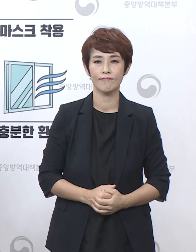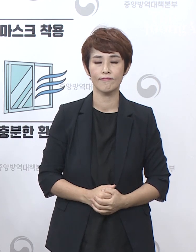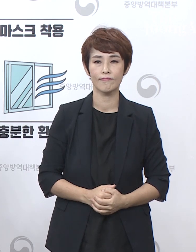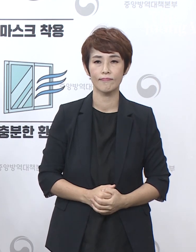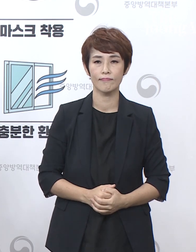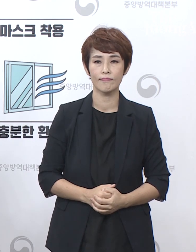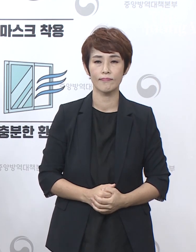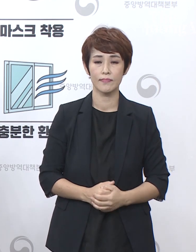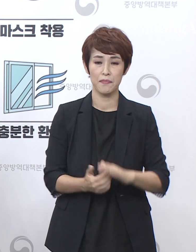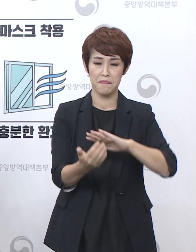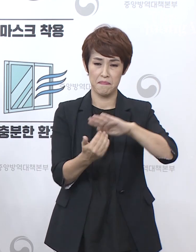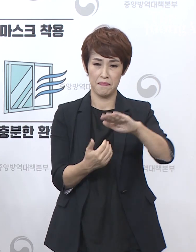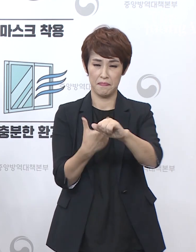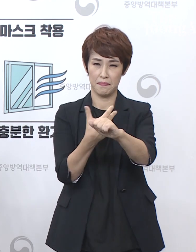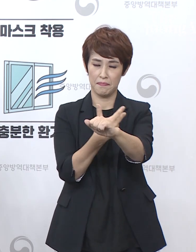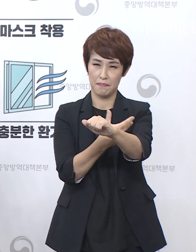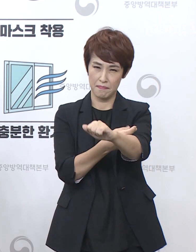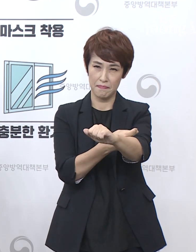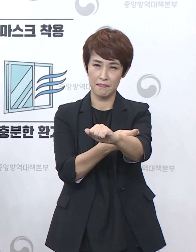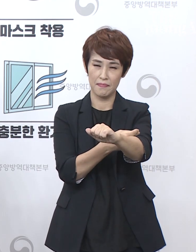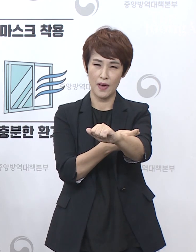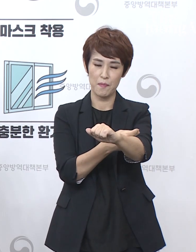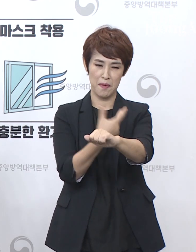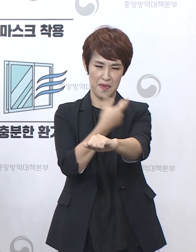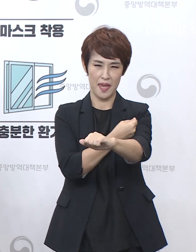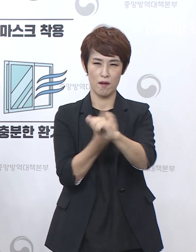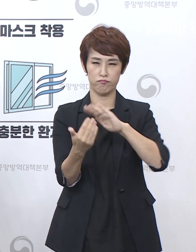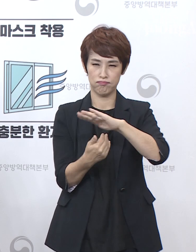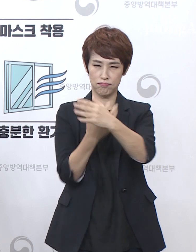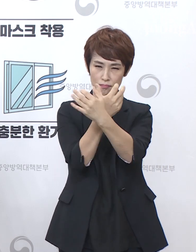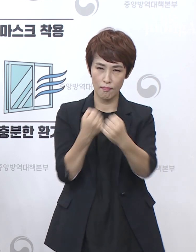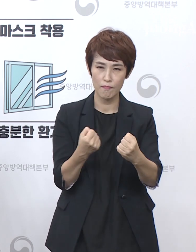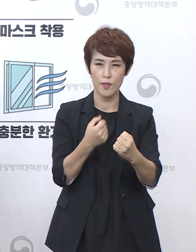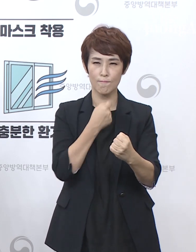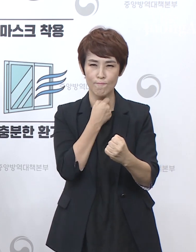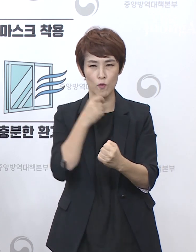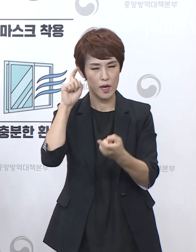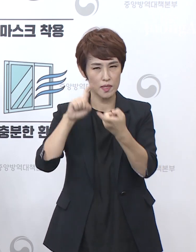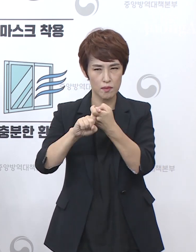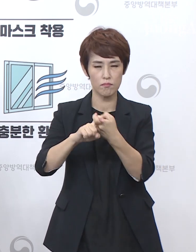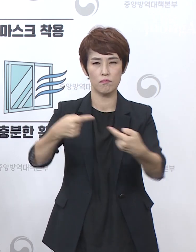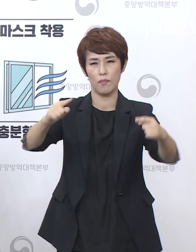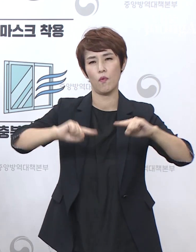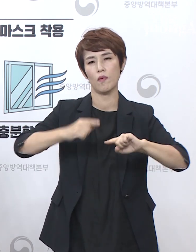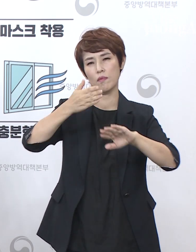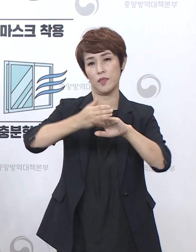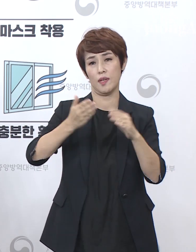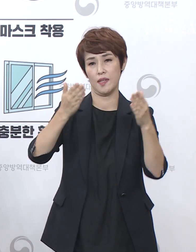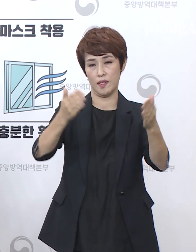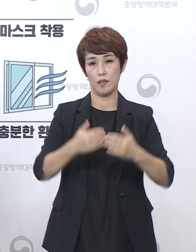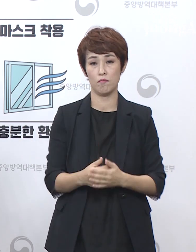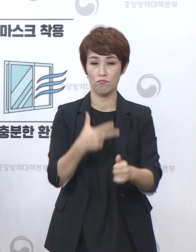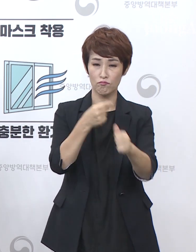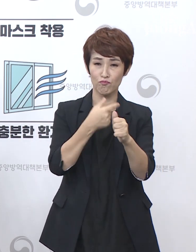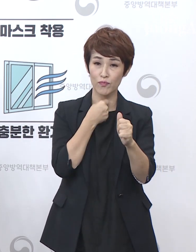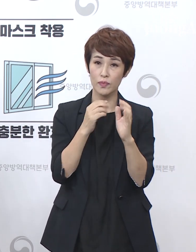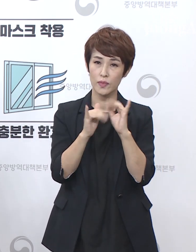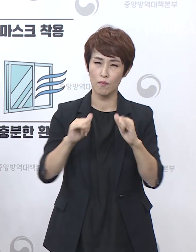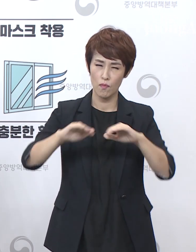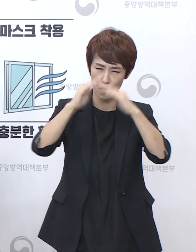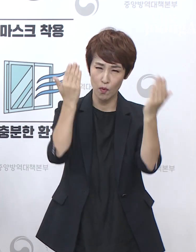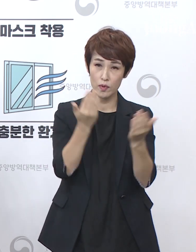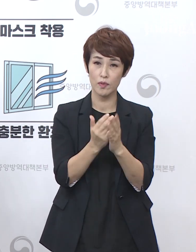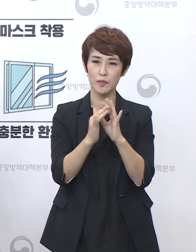마지막으로 코로나19 예방접종 사전 예약에 보여주신 관심과 참여에 감사드리며 접종을 희망하시는 모든